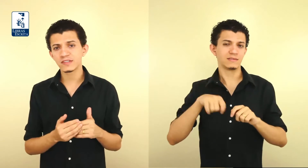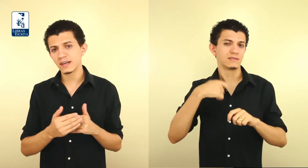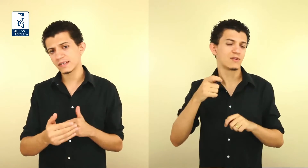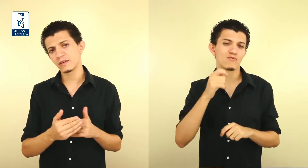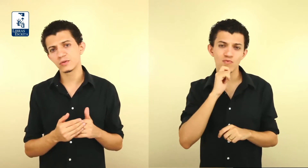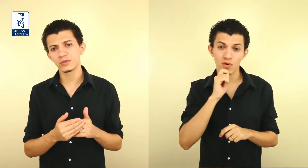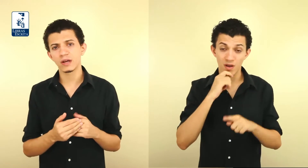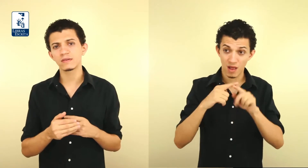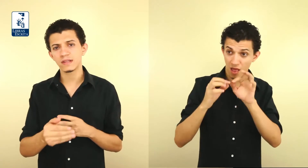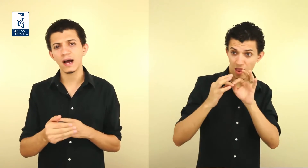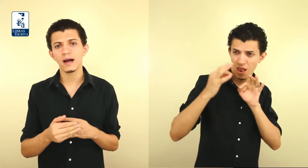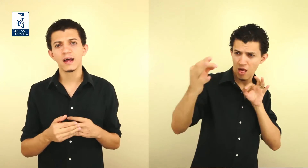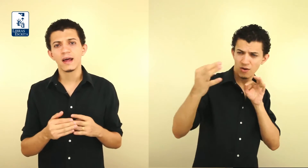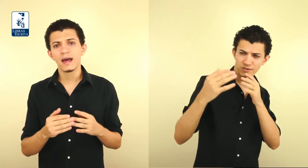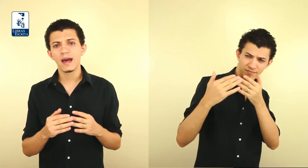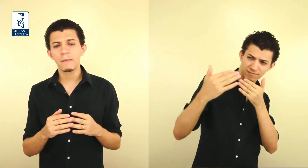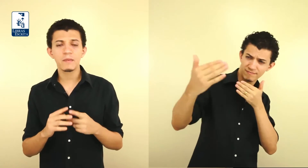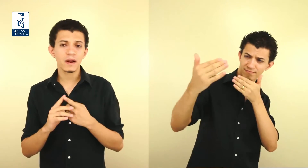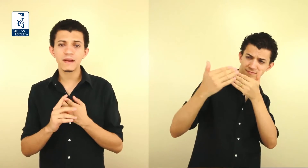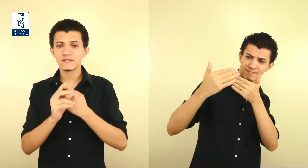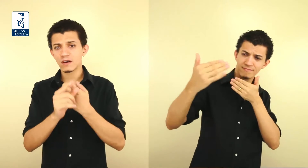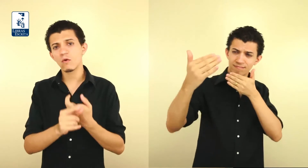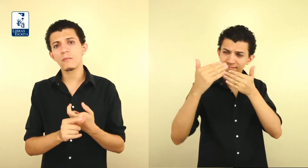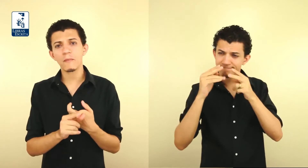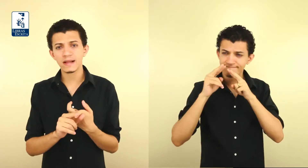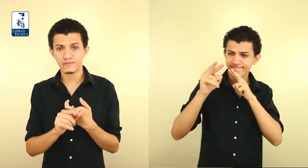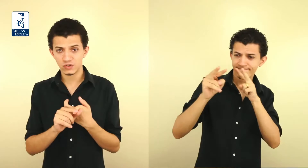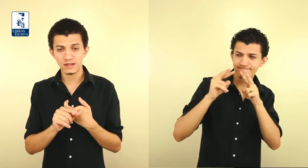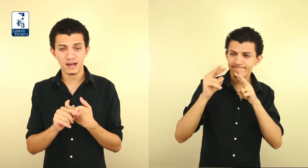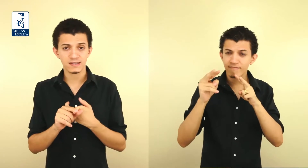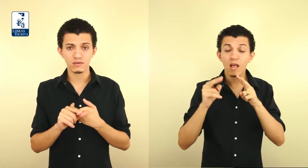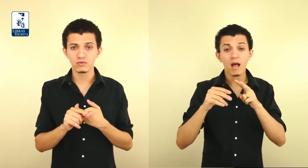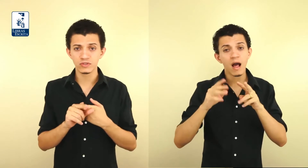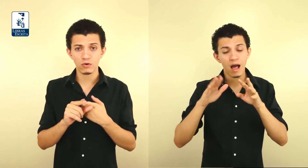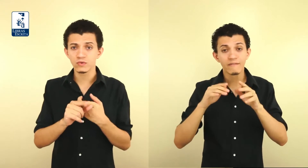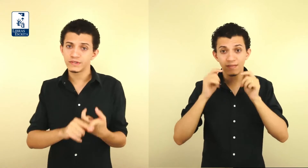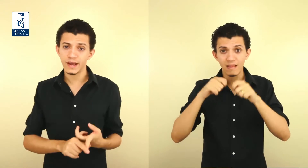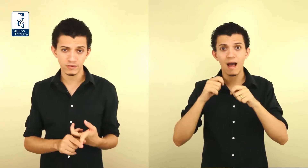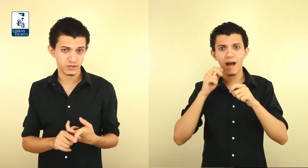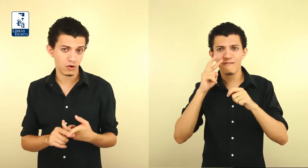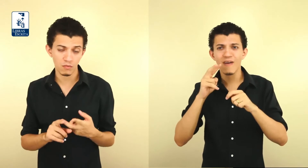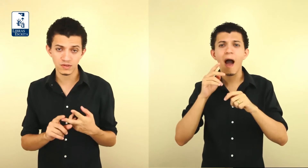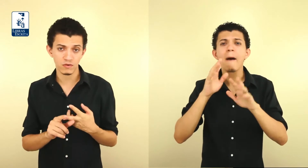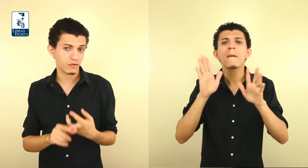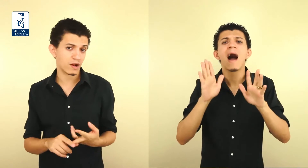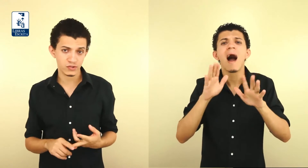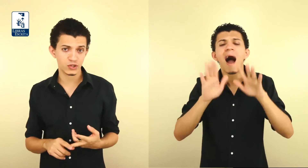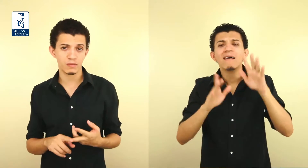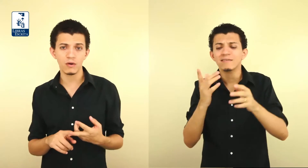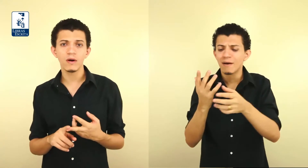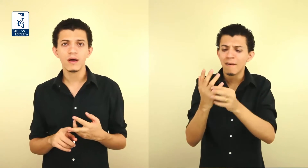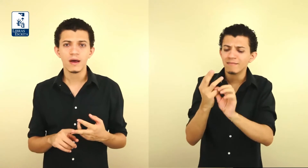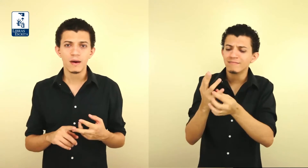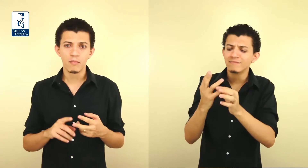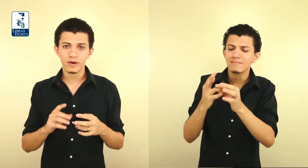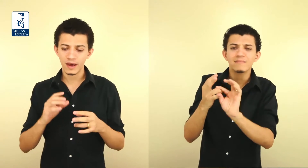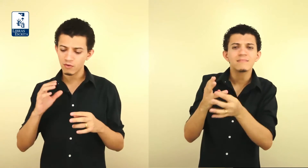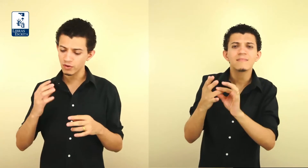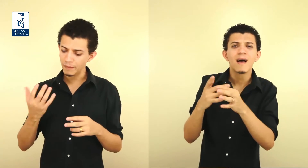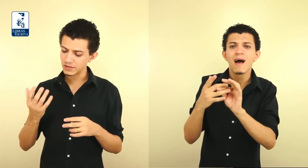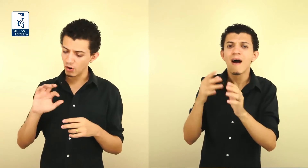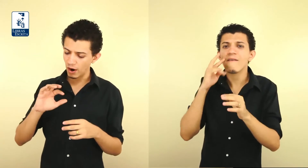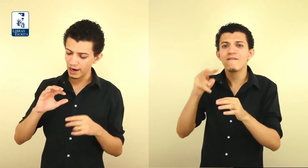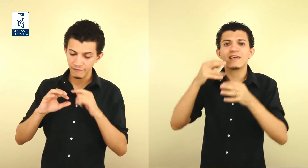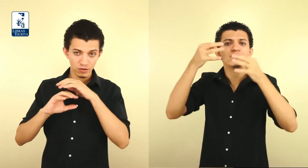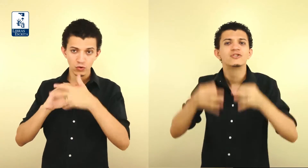conforme for a distância que o sujeito está, primeiramente você compromete a visualização de alguns dedos, de algumas configurações de mão, porque